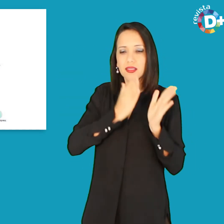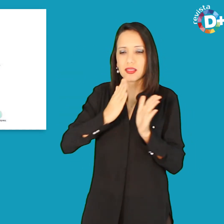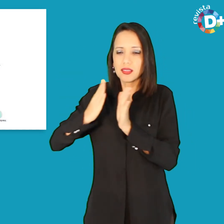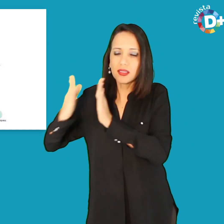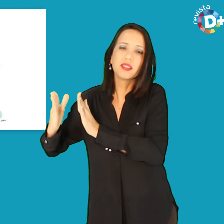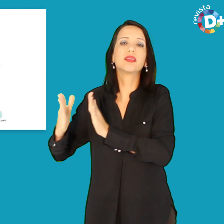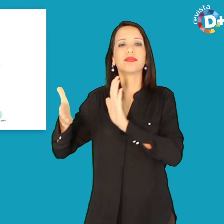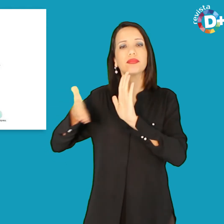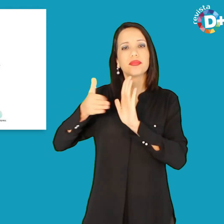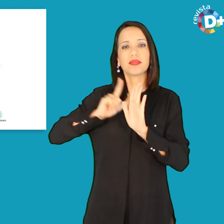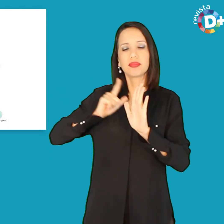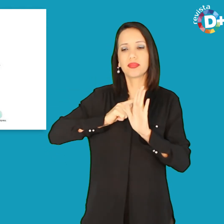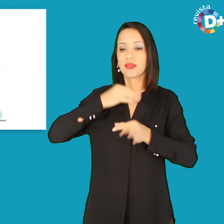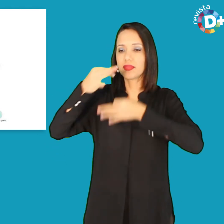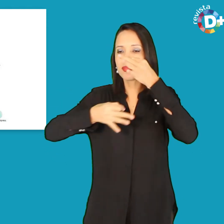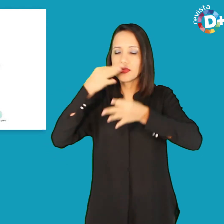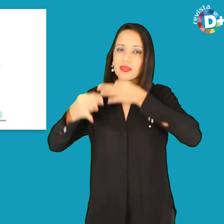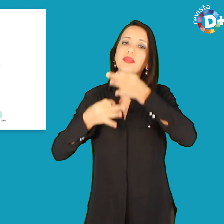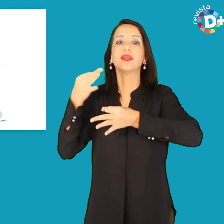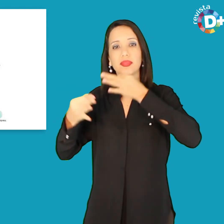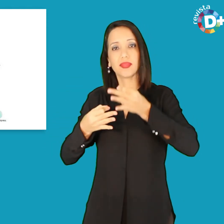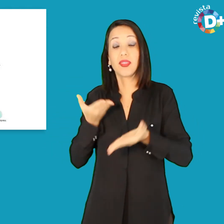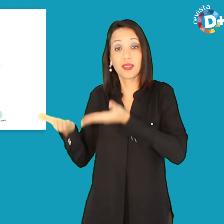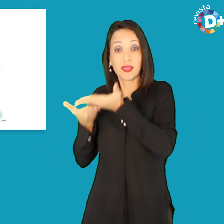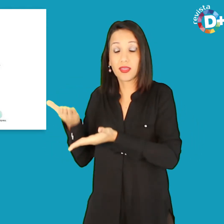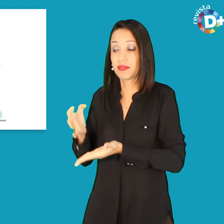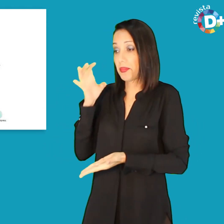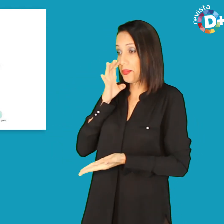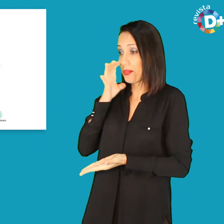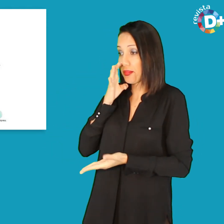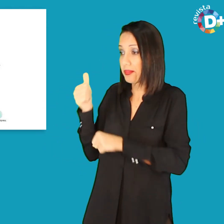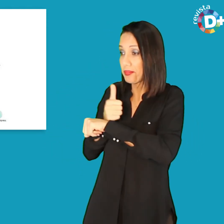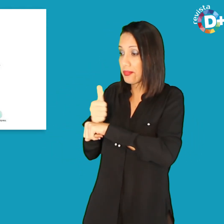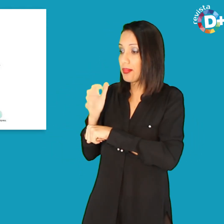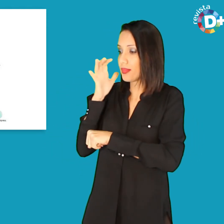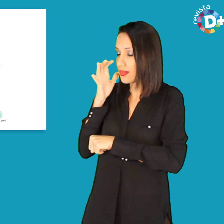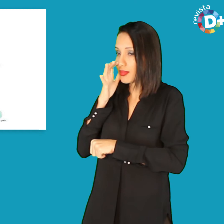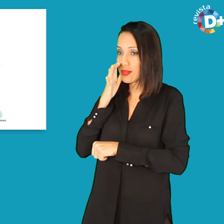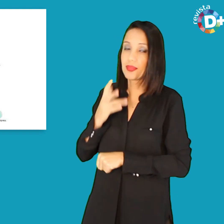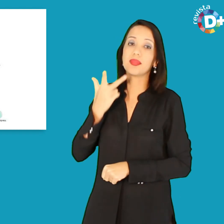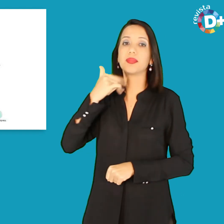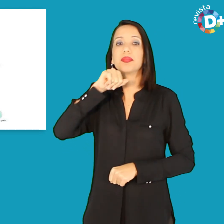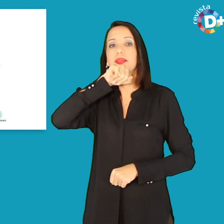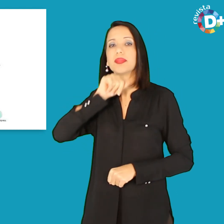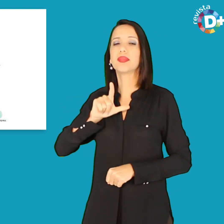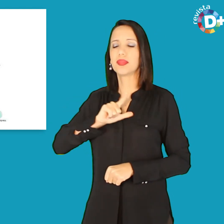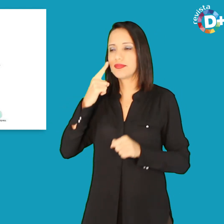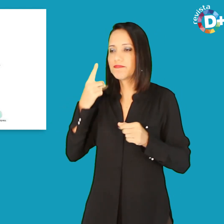de acreditar na conduta profissional, observar o filho. Os pais são os maiores termômetros se algo não caminha bem. Buscar